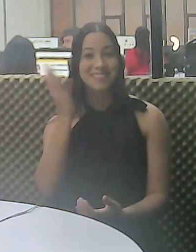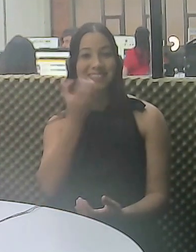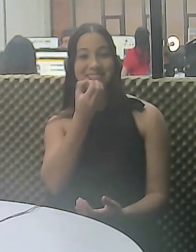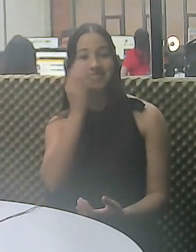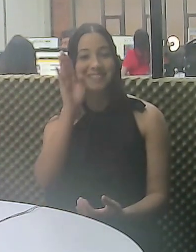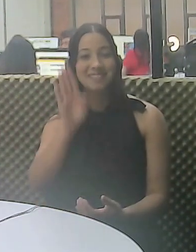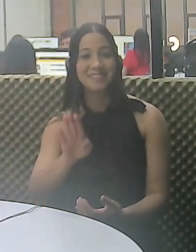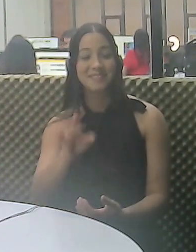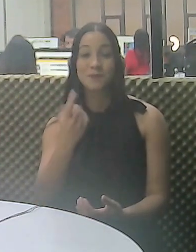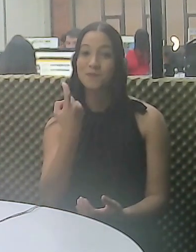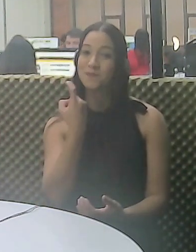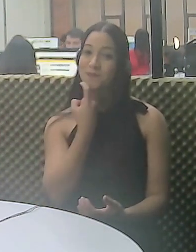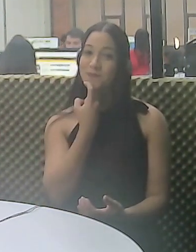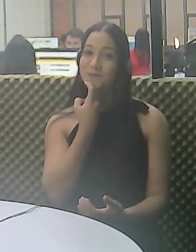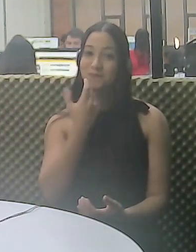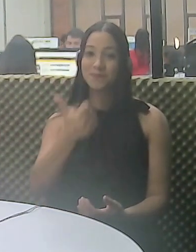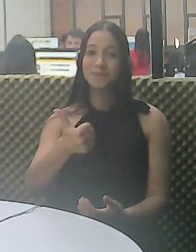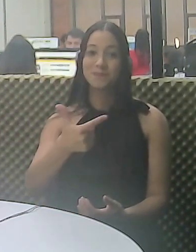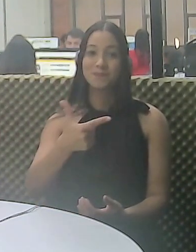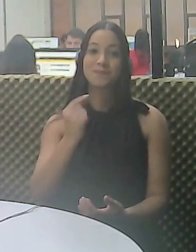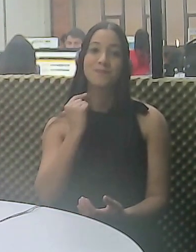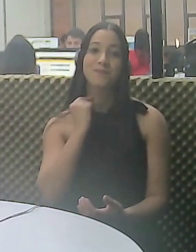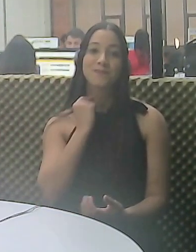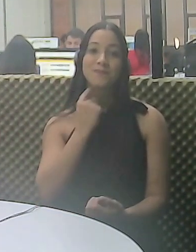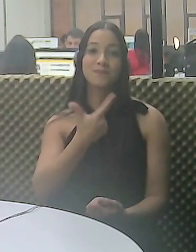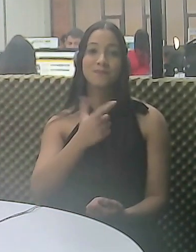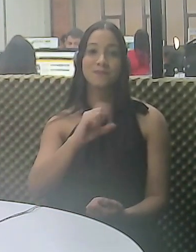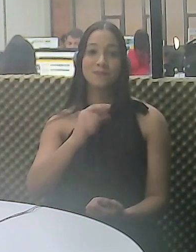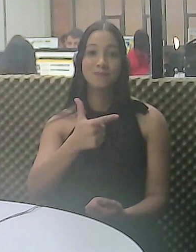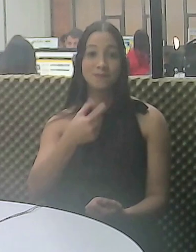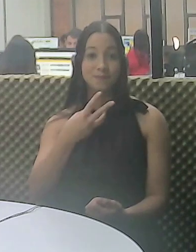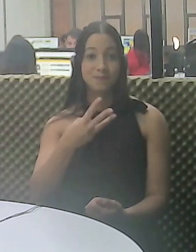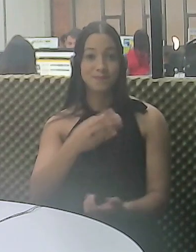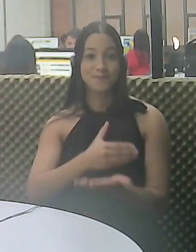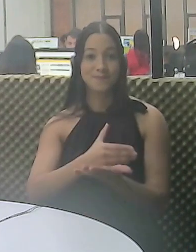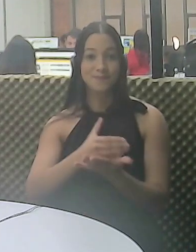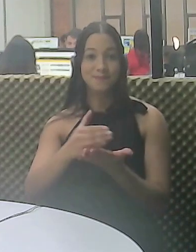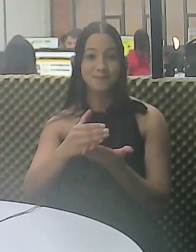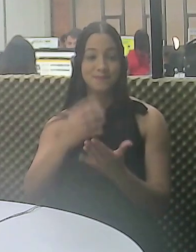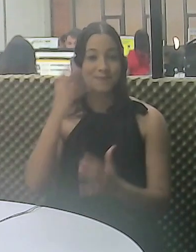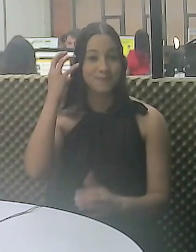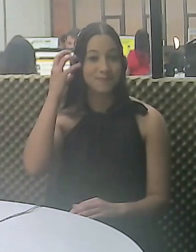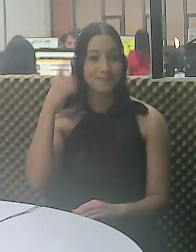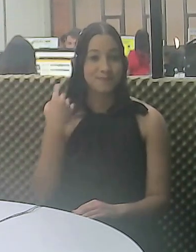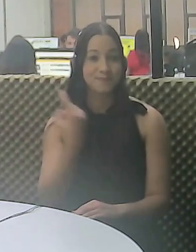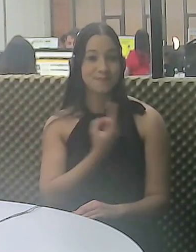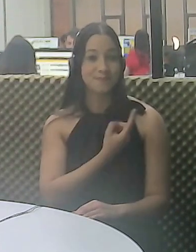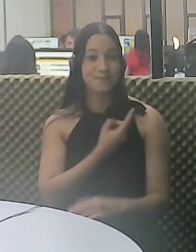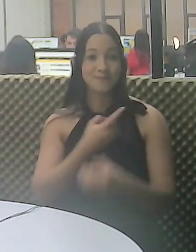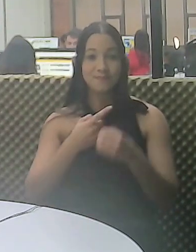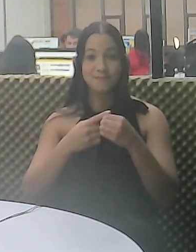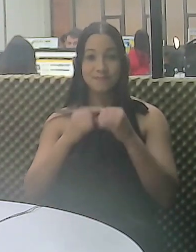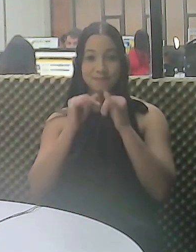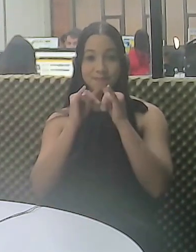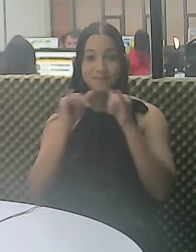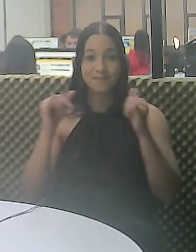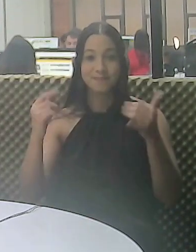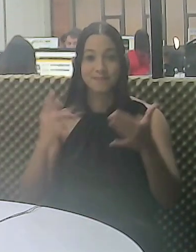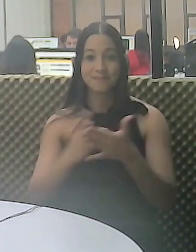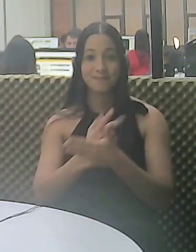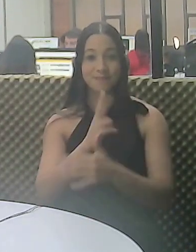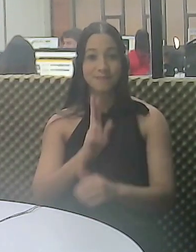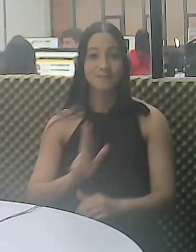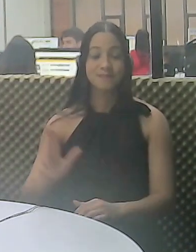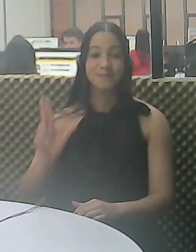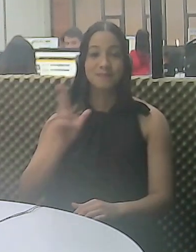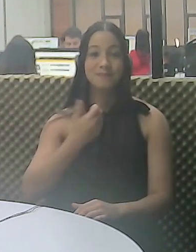boa tarde. Hoje é sexta-feira, dia 12 de maio de 2023. Está no ar a Rádio Nossa Cidade com um boletim de notícias sobre o que de fato